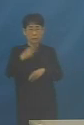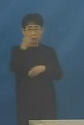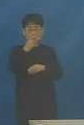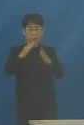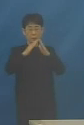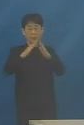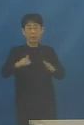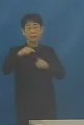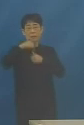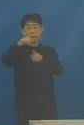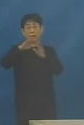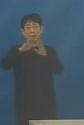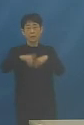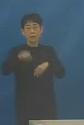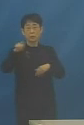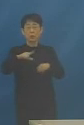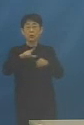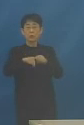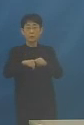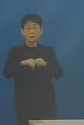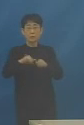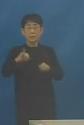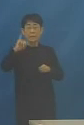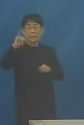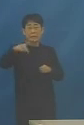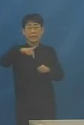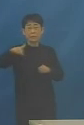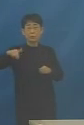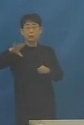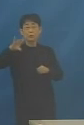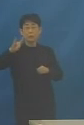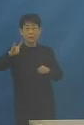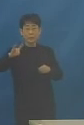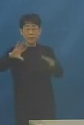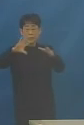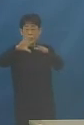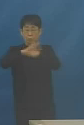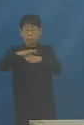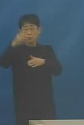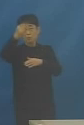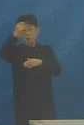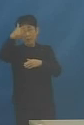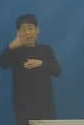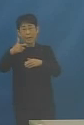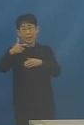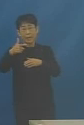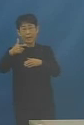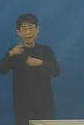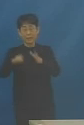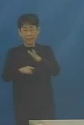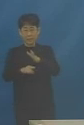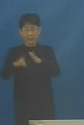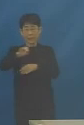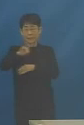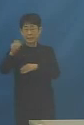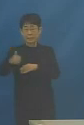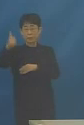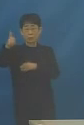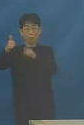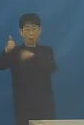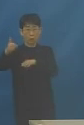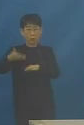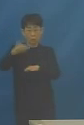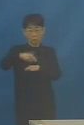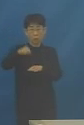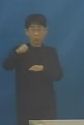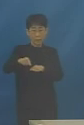当時のあの伊吹文明議長その後は大島理森議長の下でええまあ東京